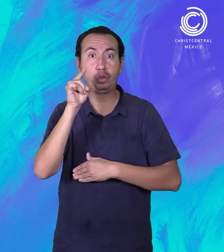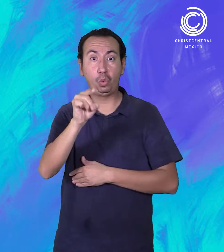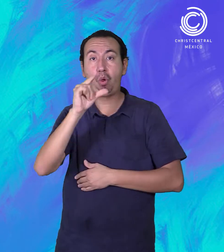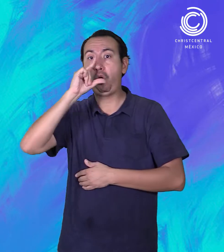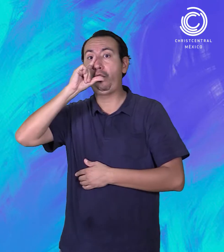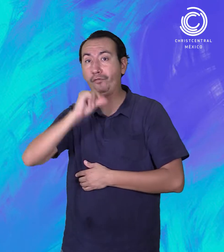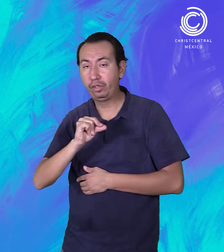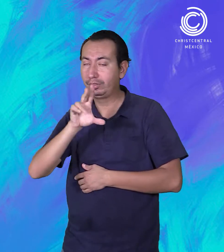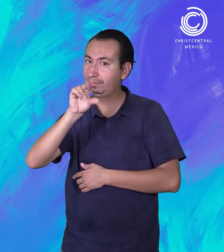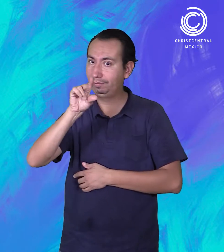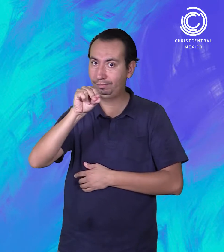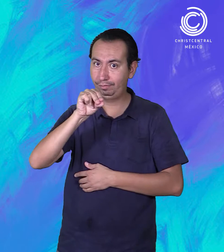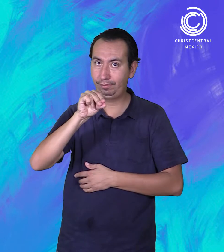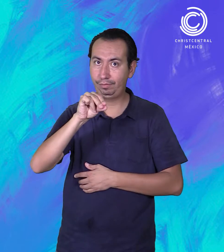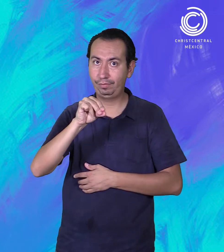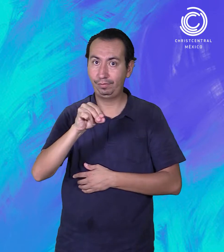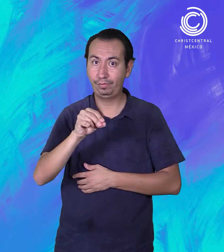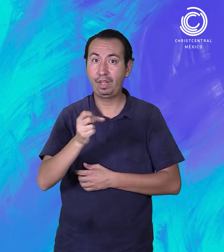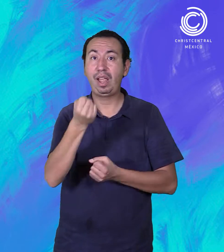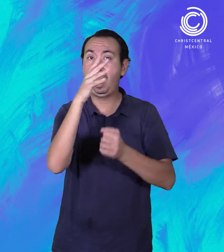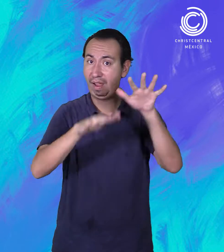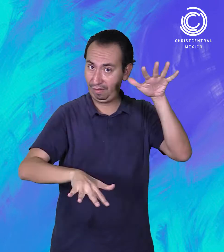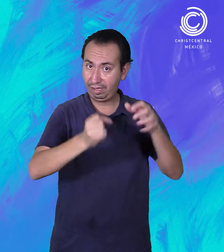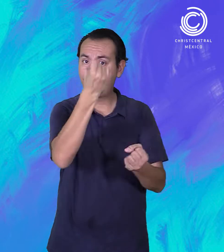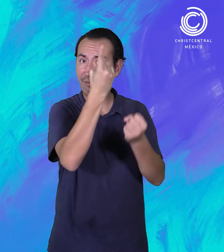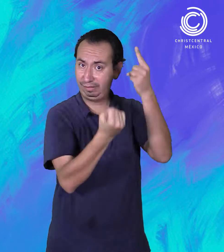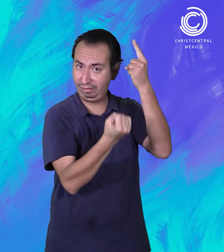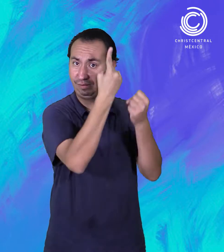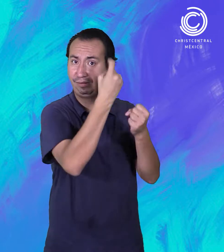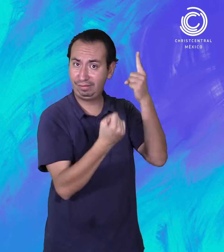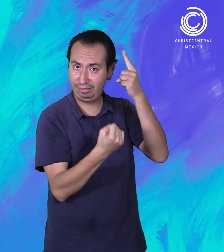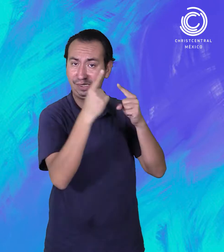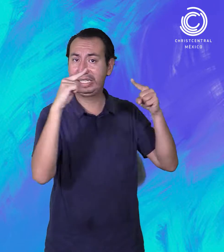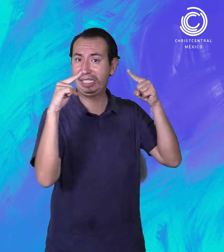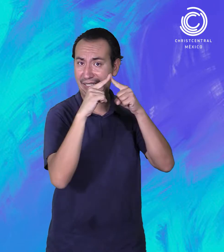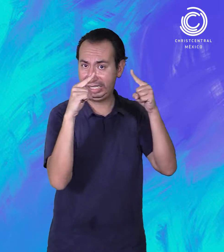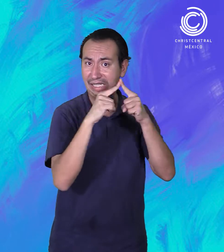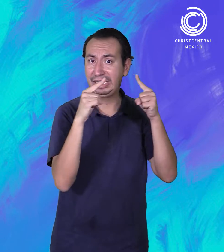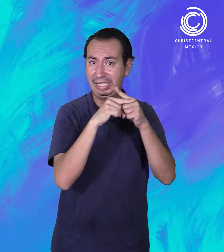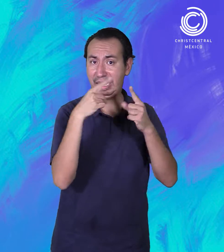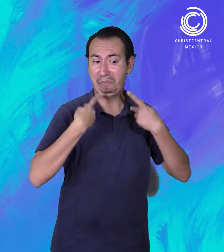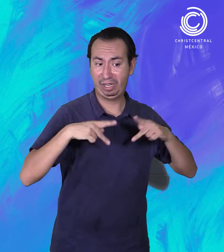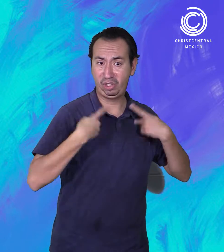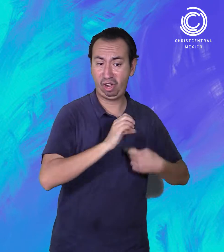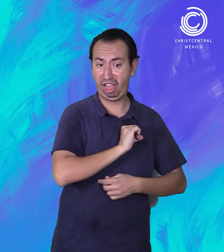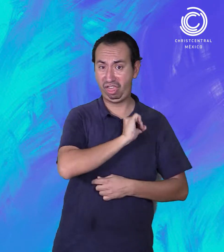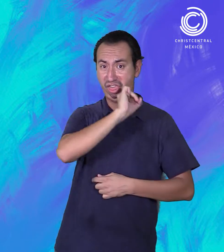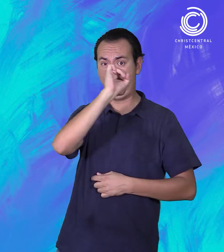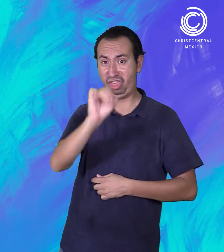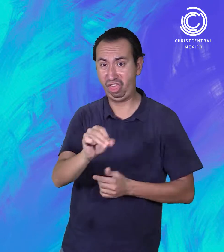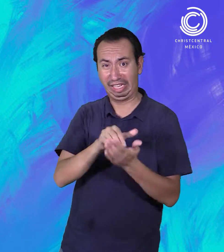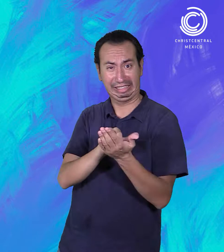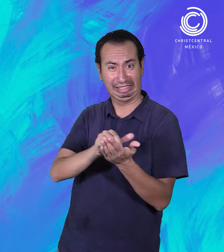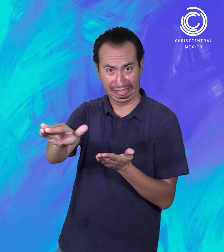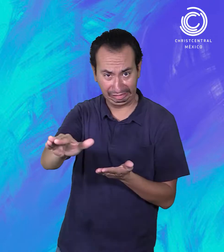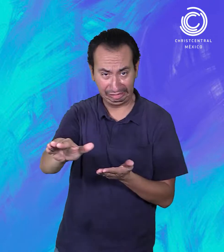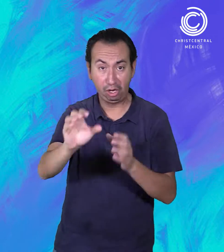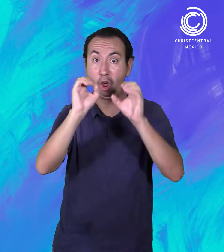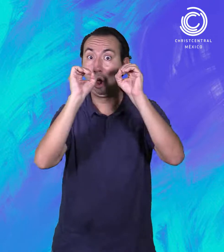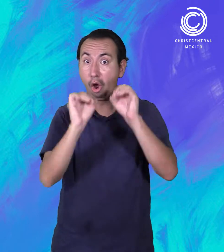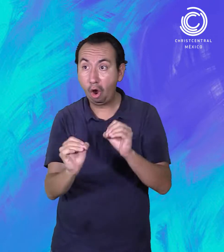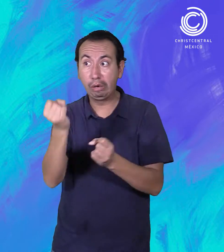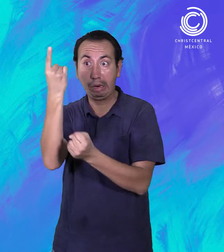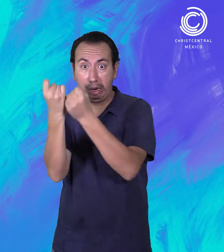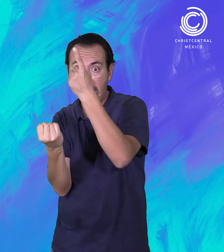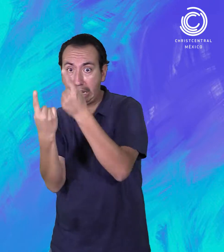tropiezo. Os expulsarán de las sinagogas y aún viene la hora cuando cualquiera que os